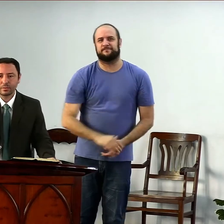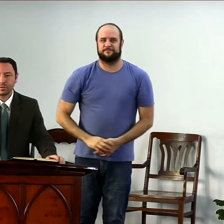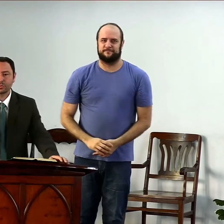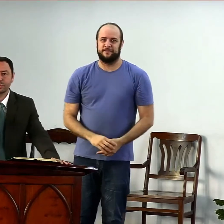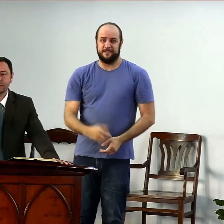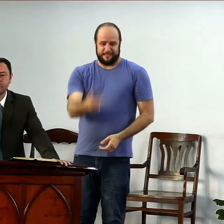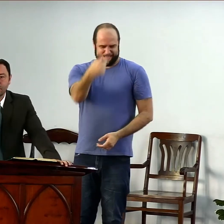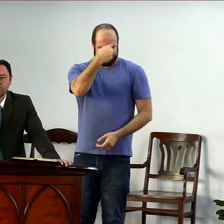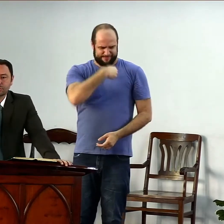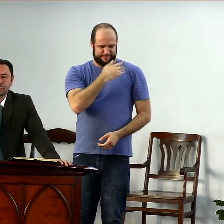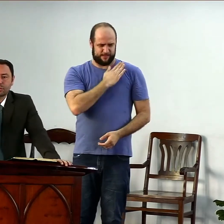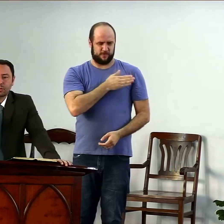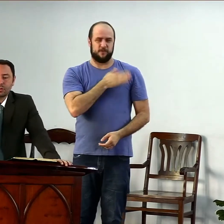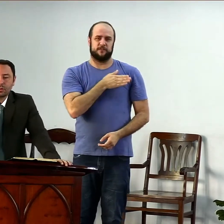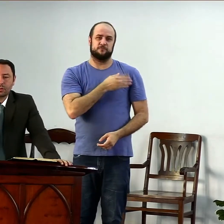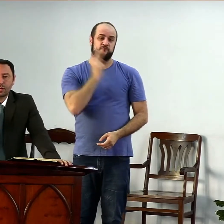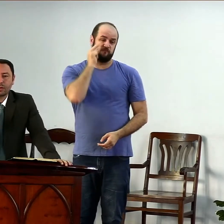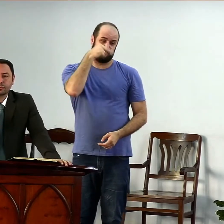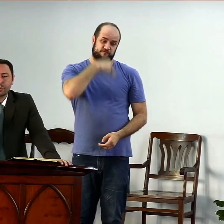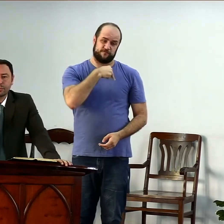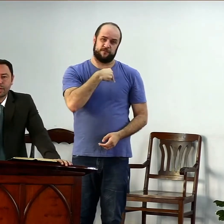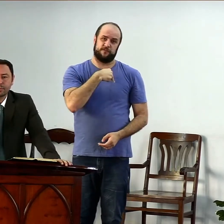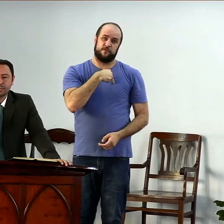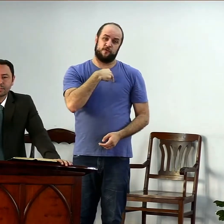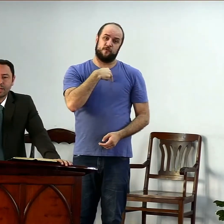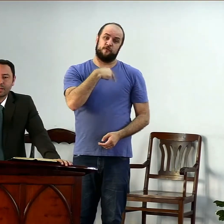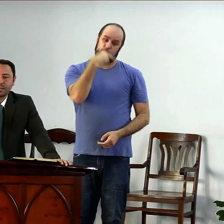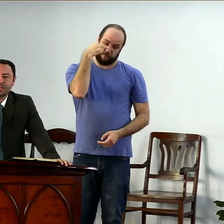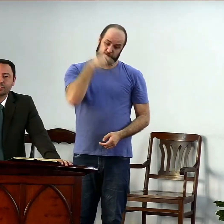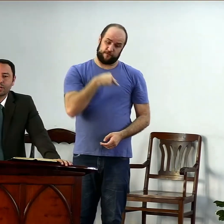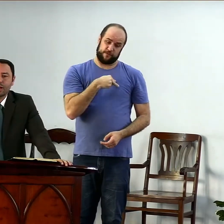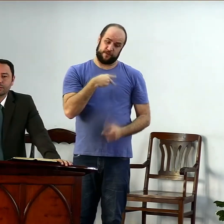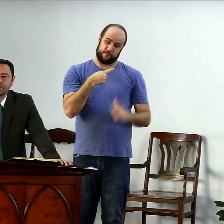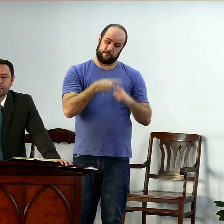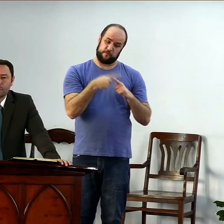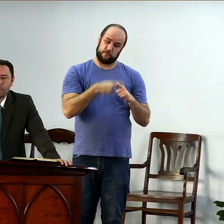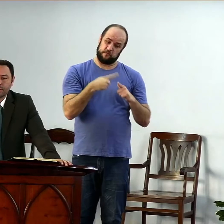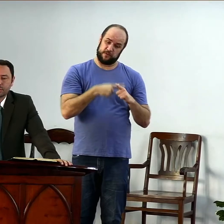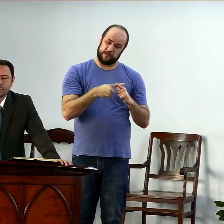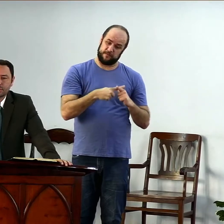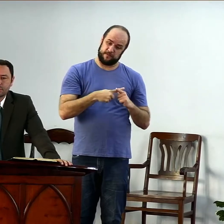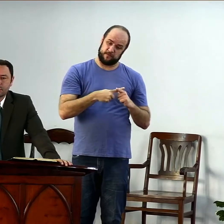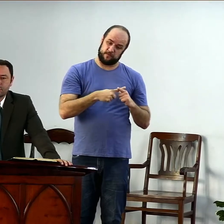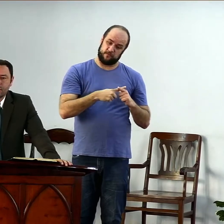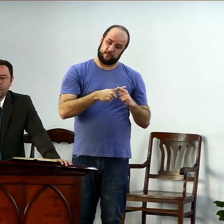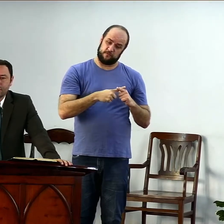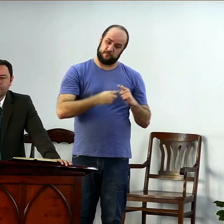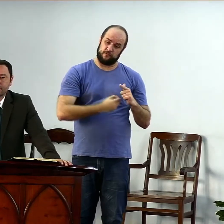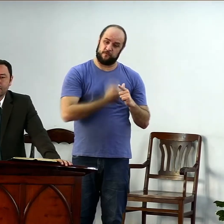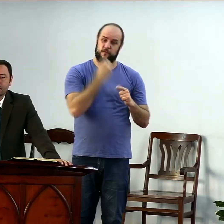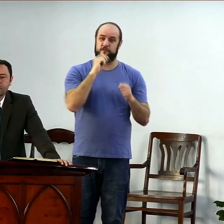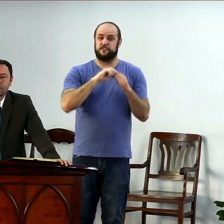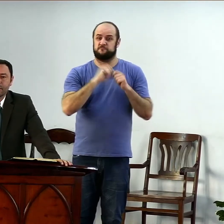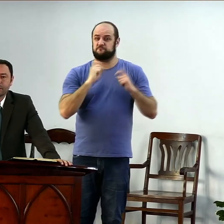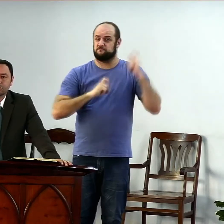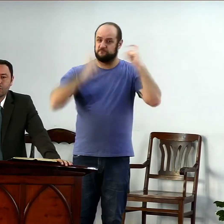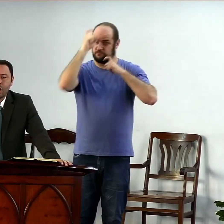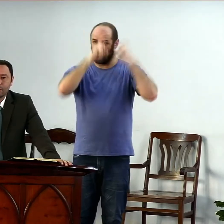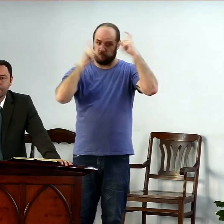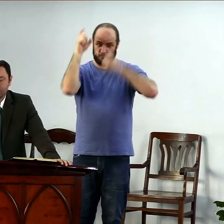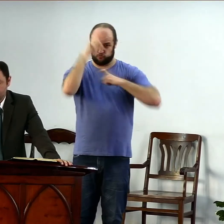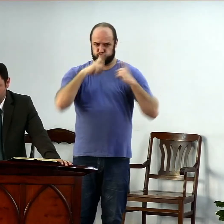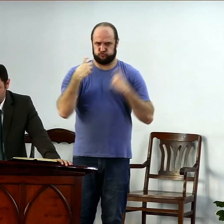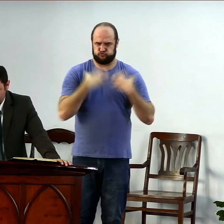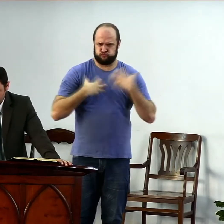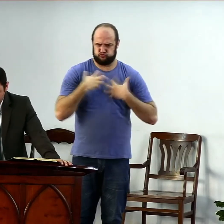lá que nós precisamos olhar os problemas que têm gerado essa preocupação excessiva e têm trazido para a sua